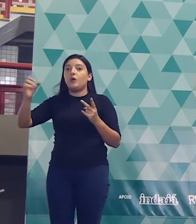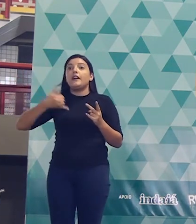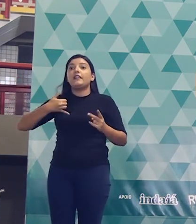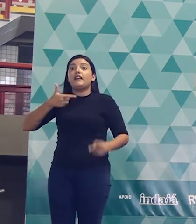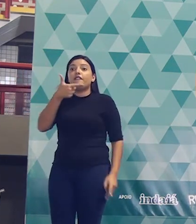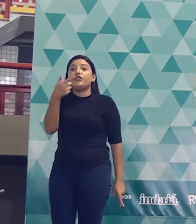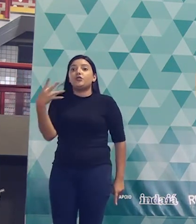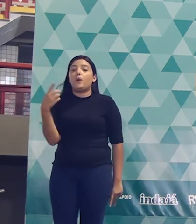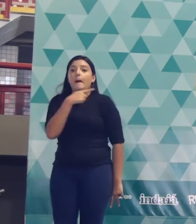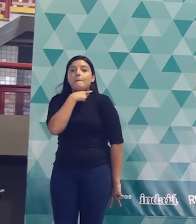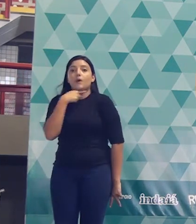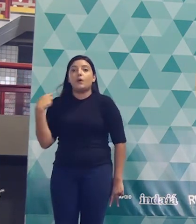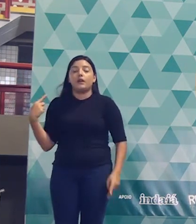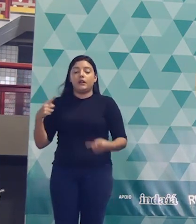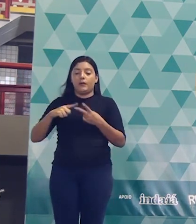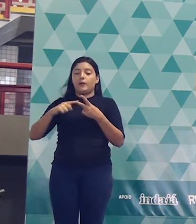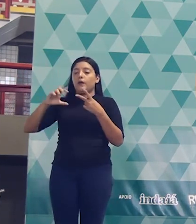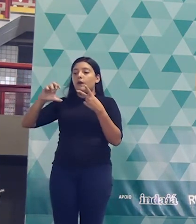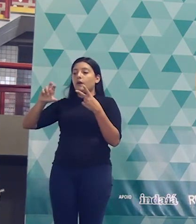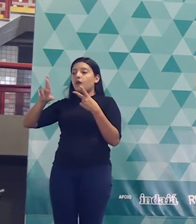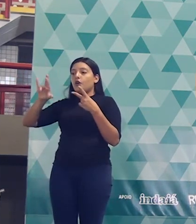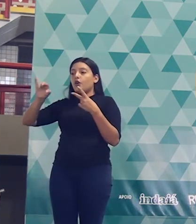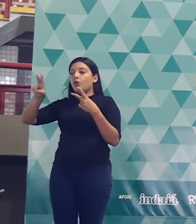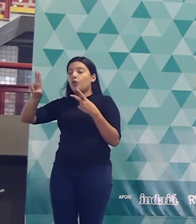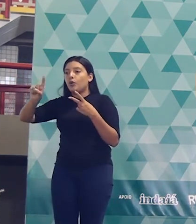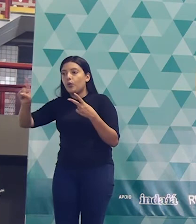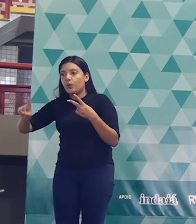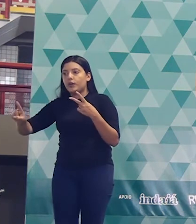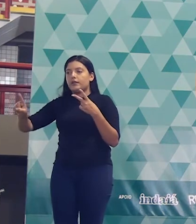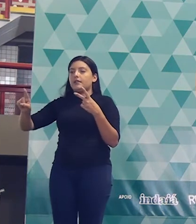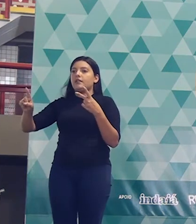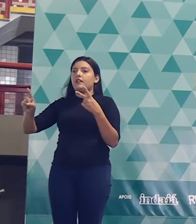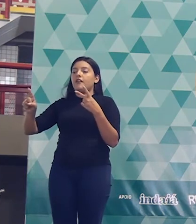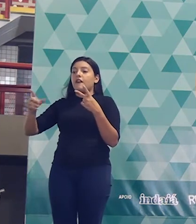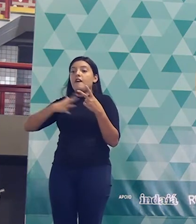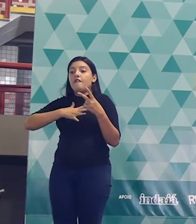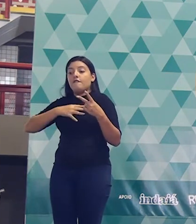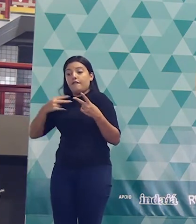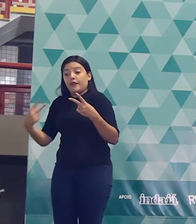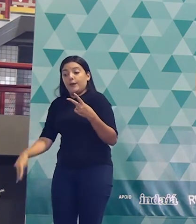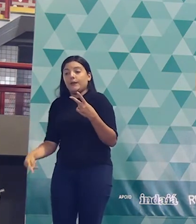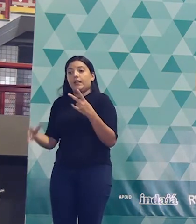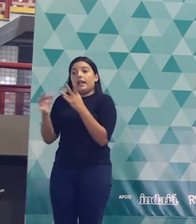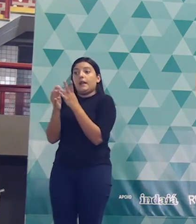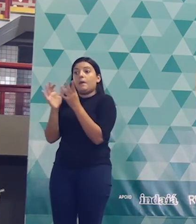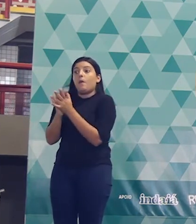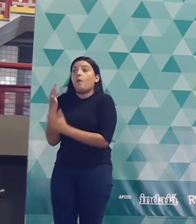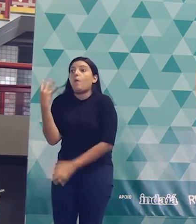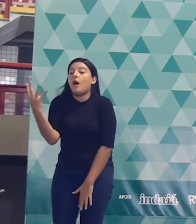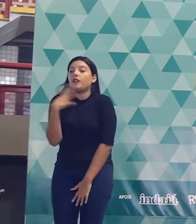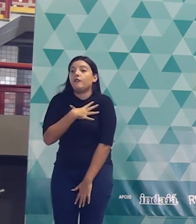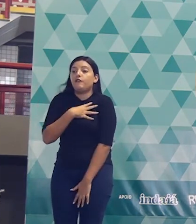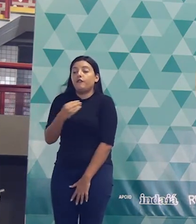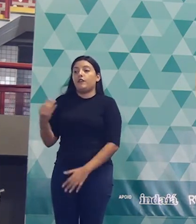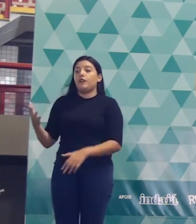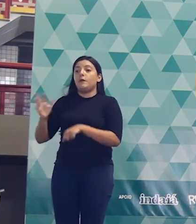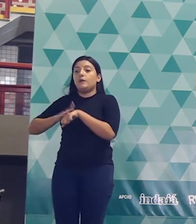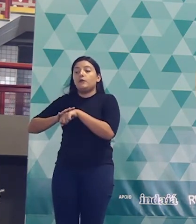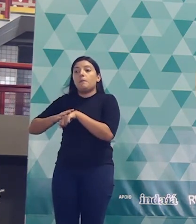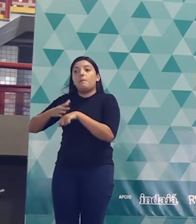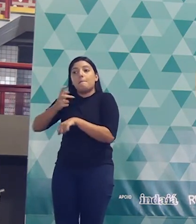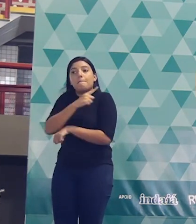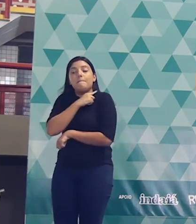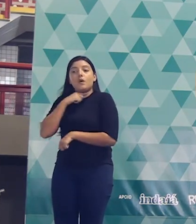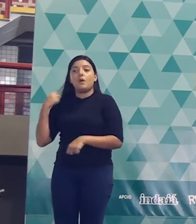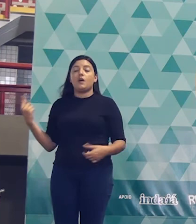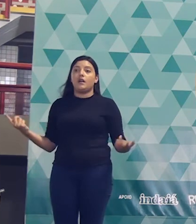anos de idade, Cruz e Souza, a mulher de Cruz e Souza, os filhos de Cruz e Souza, 4, né? Isso aqui era um desejo